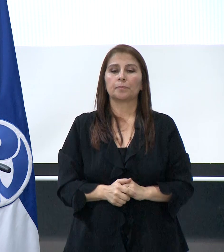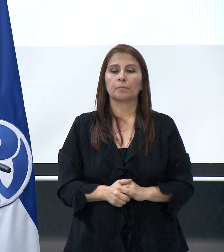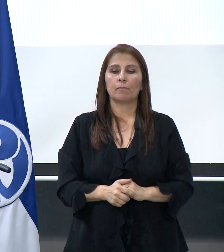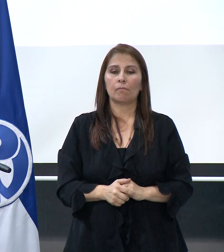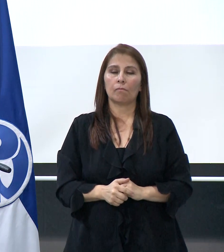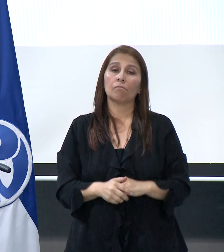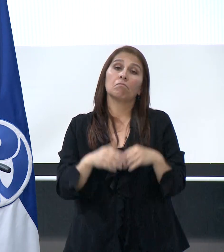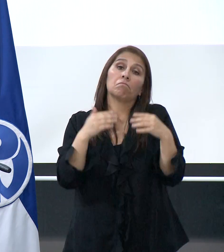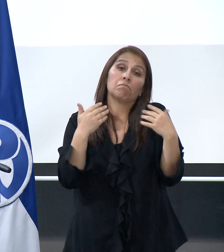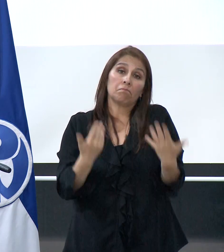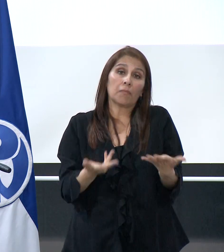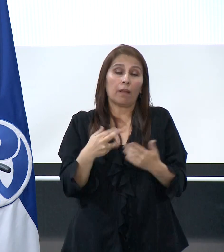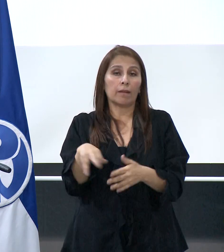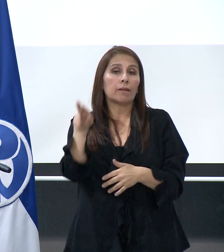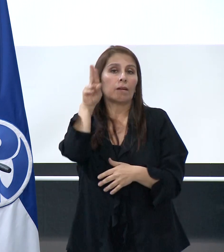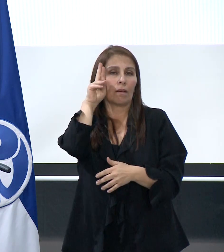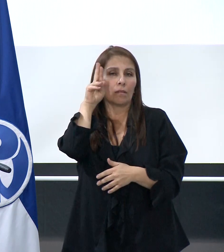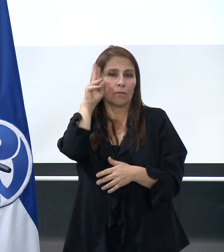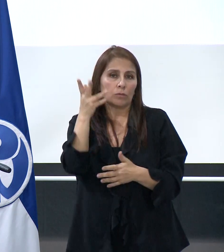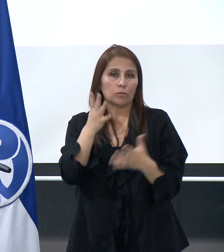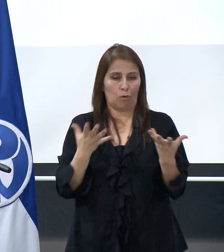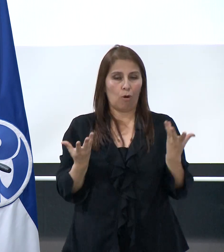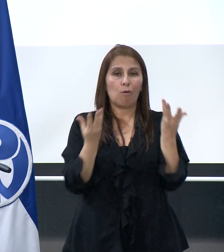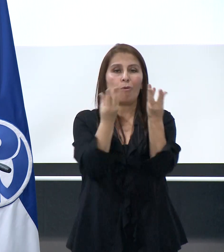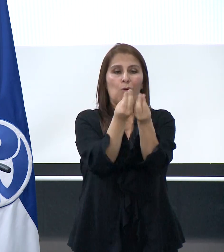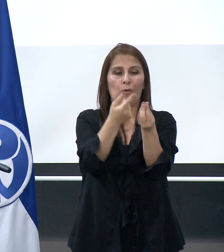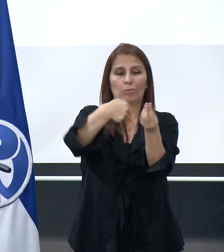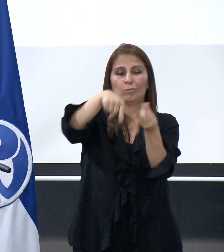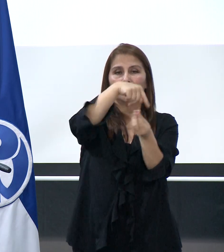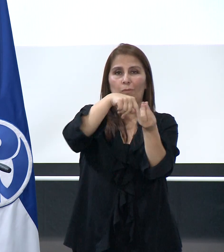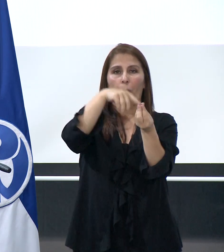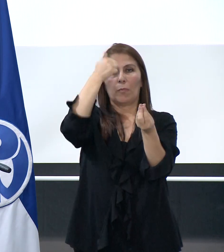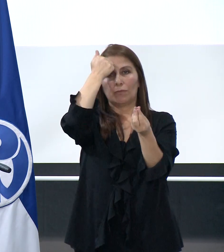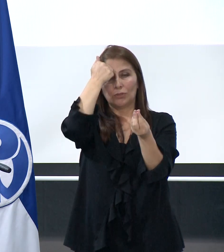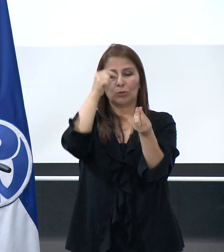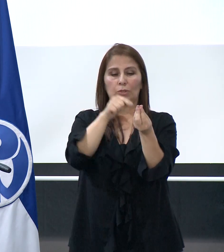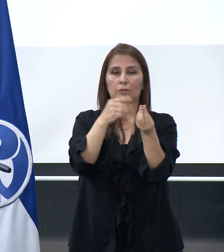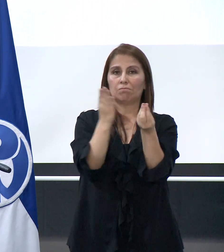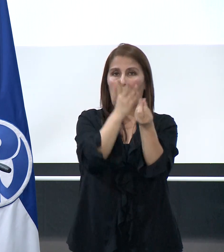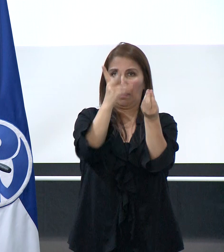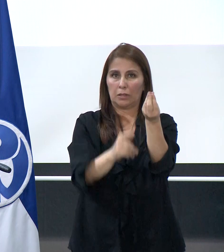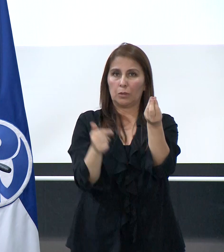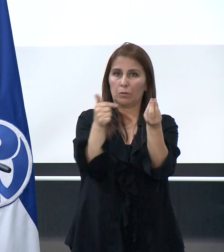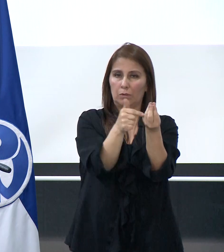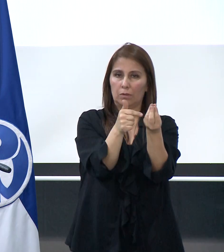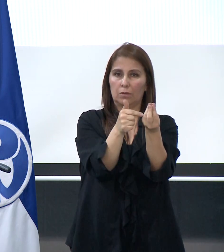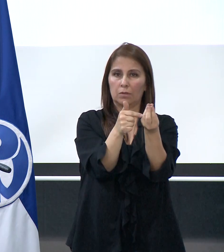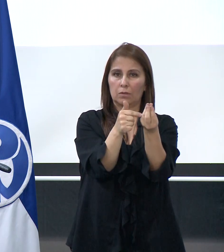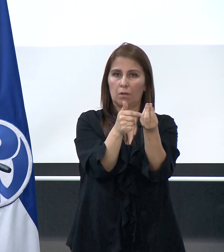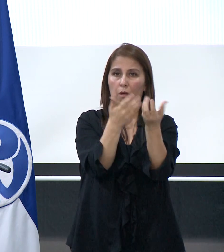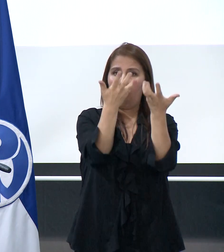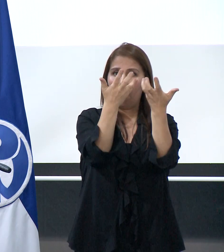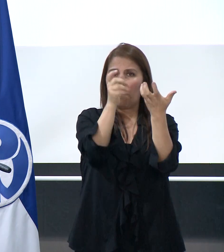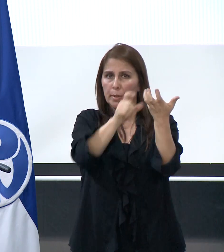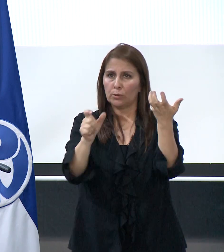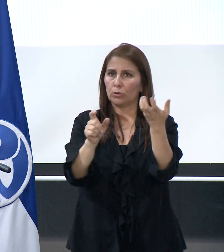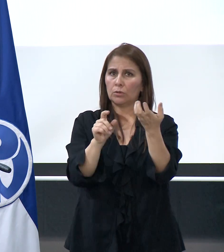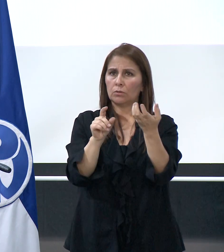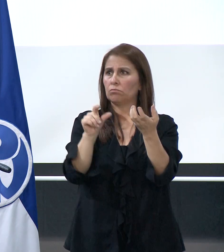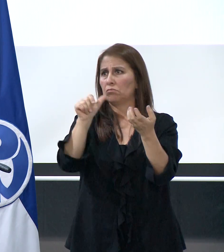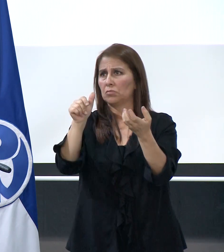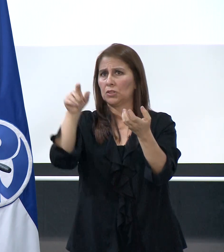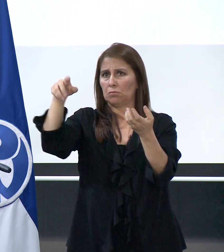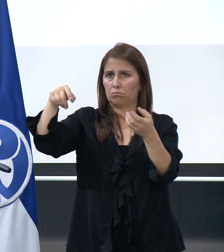es por ello que un equipo conformado por profesores estudiantes funcionarios de distintas unidades